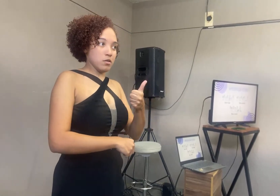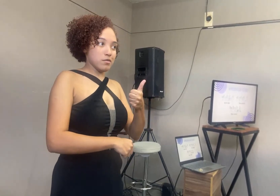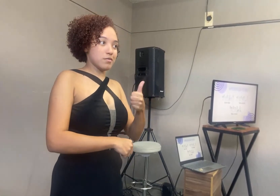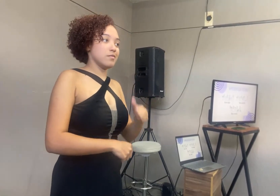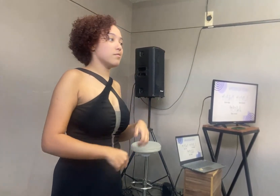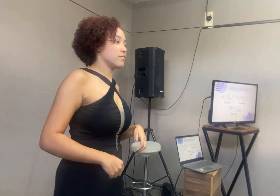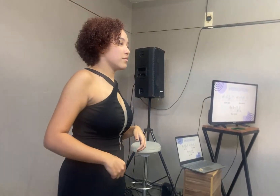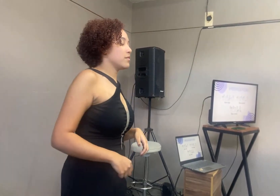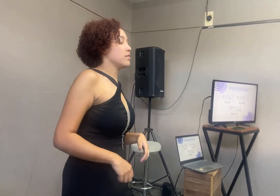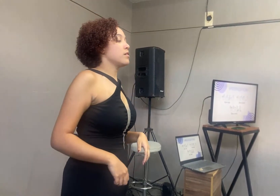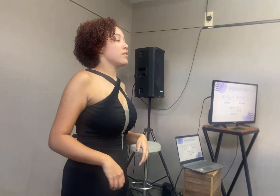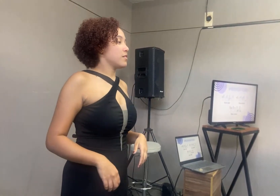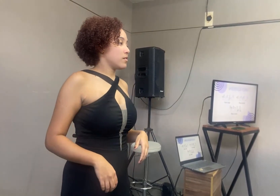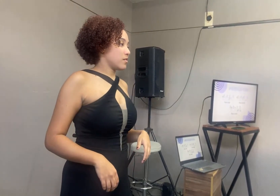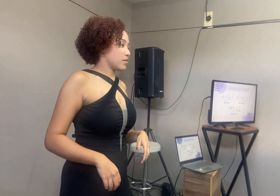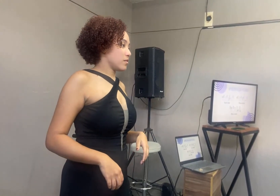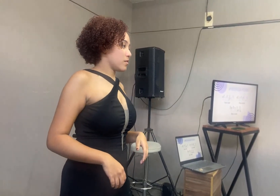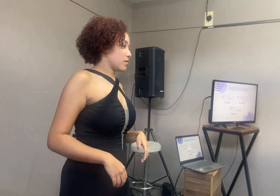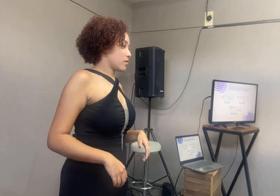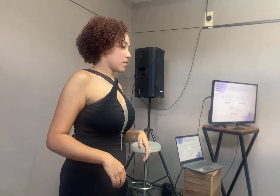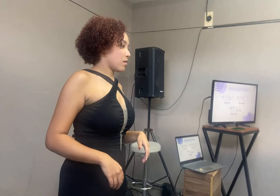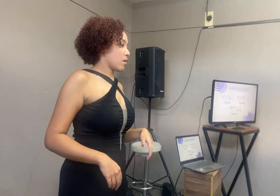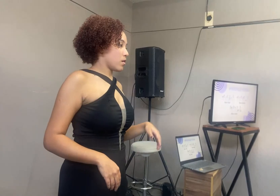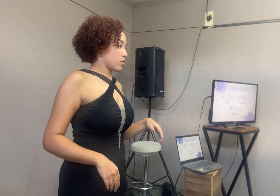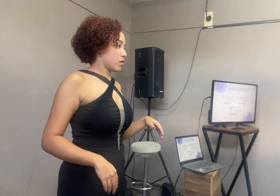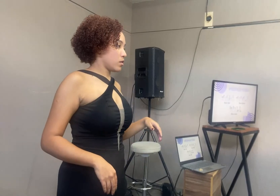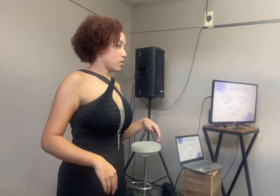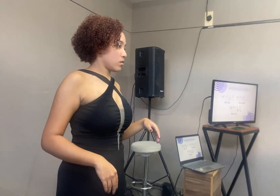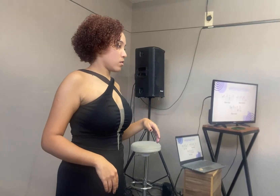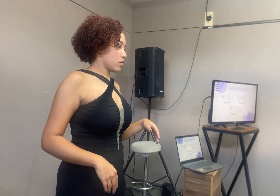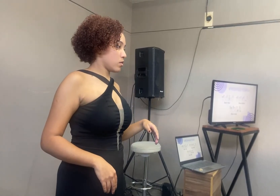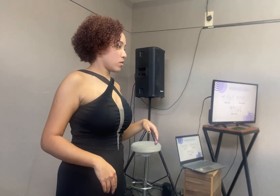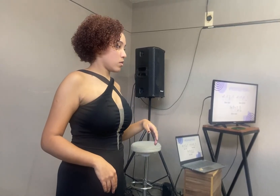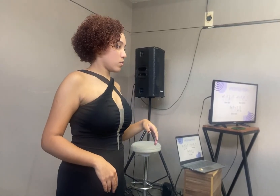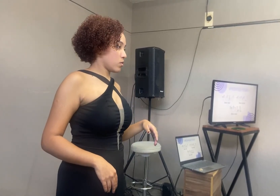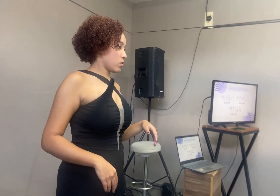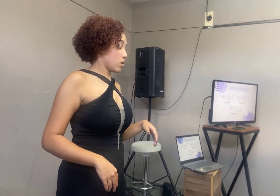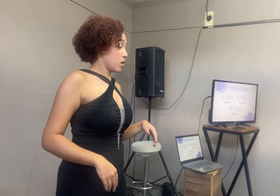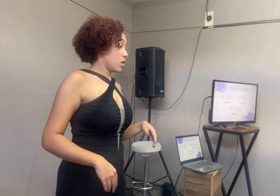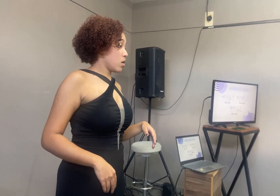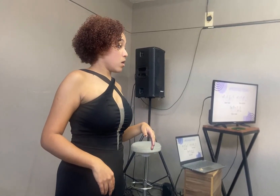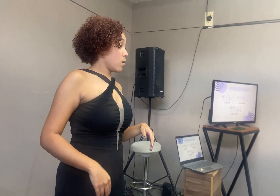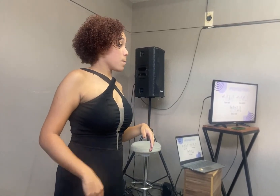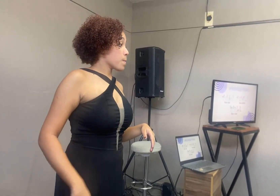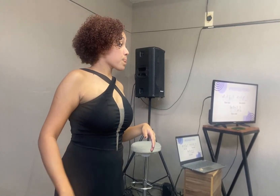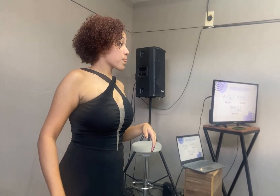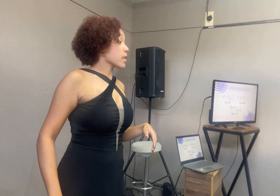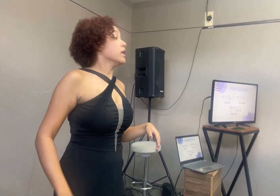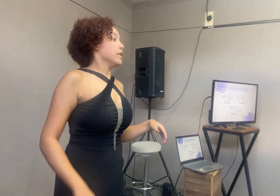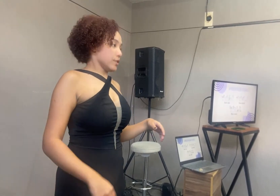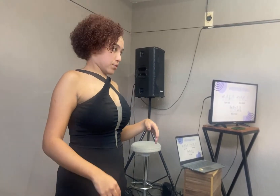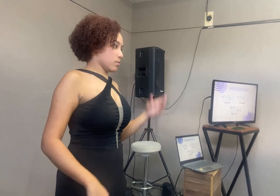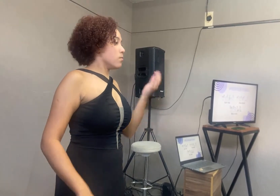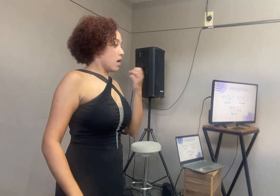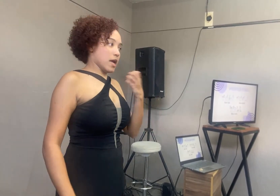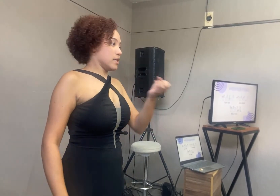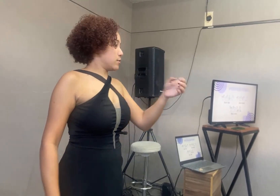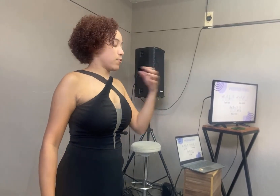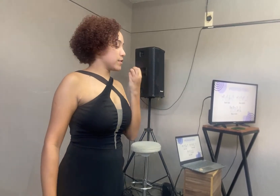Pegou? Mas se for fazer à tarde, a gente fazer um pouco de amor aqui, se for fazer assim. E se for fazer aqui, não precisa. Se for fazer